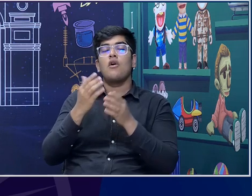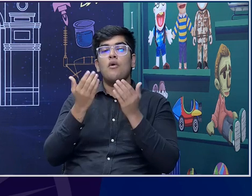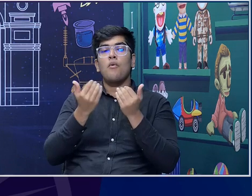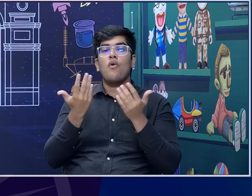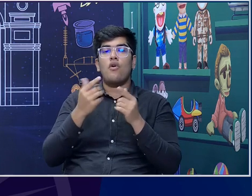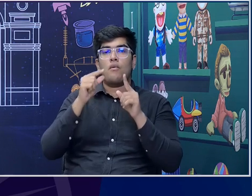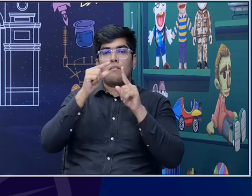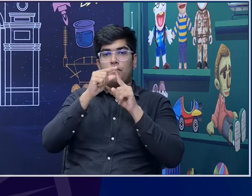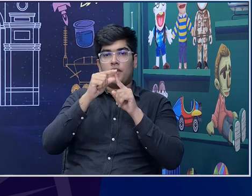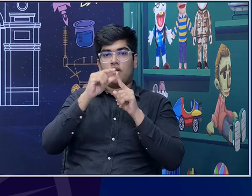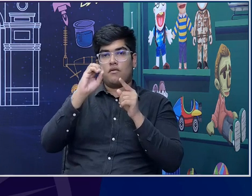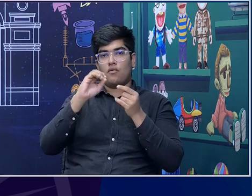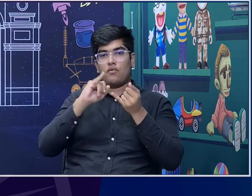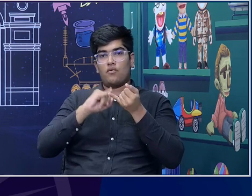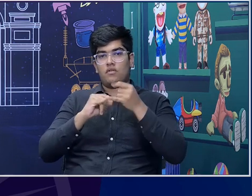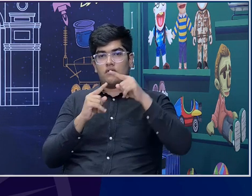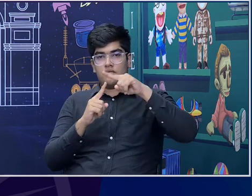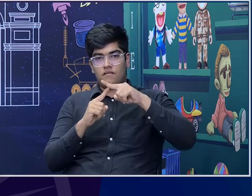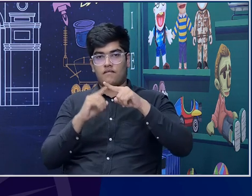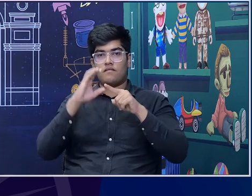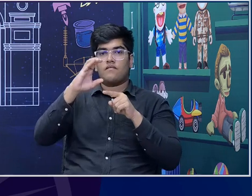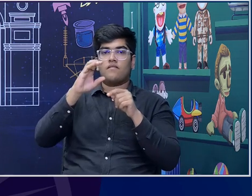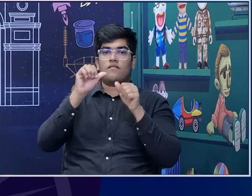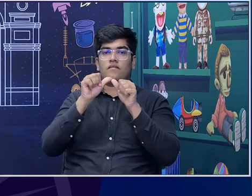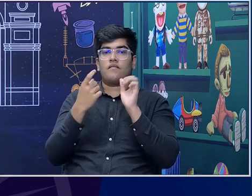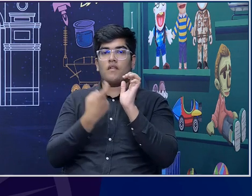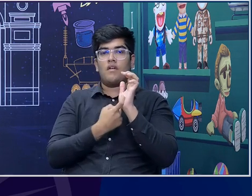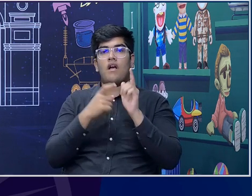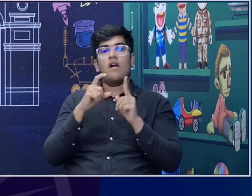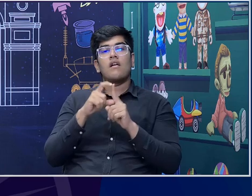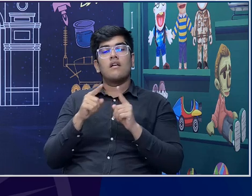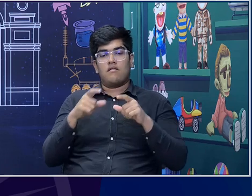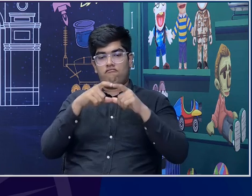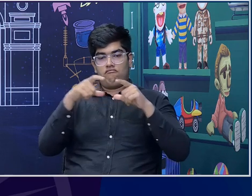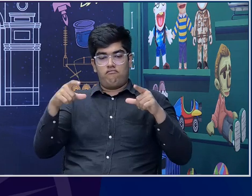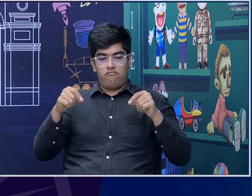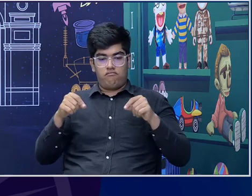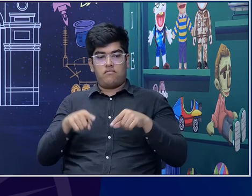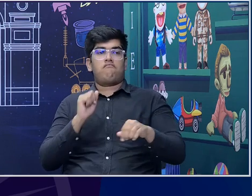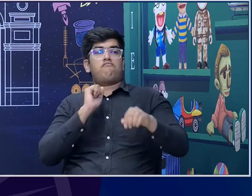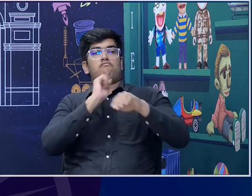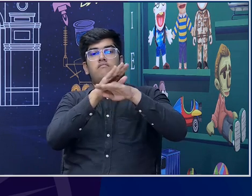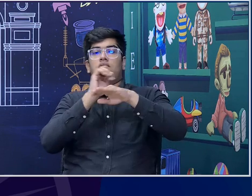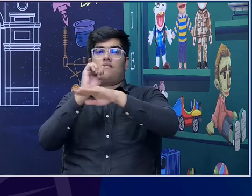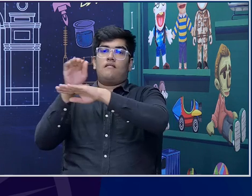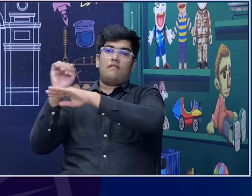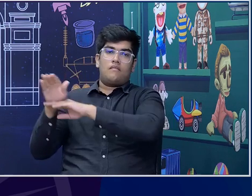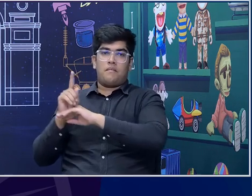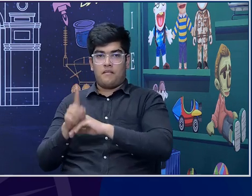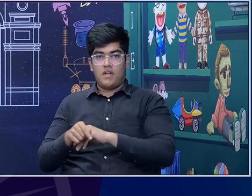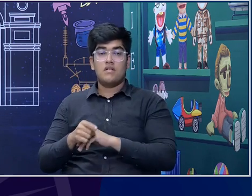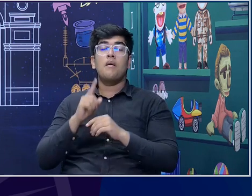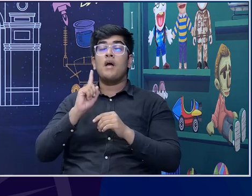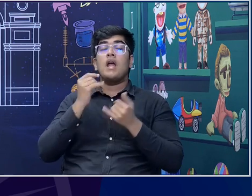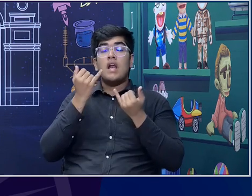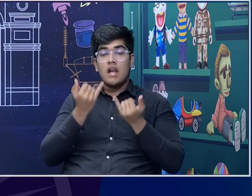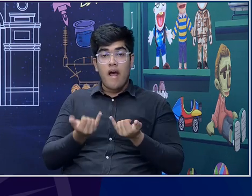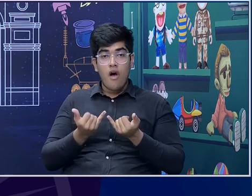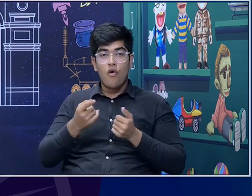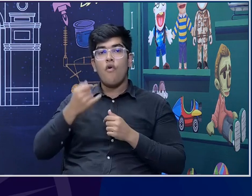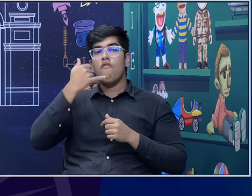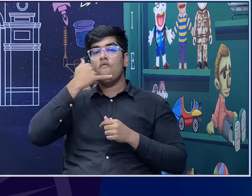भेशते थे लेकिन अब हमारे पास क्या क्या सुविधा आ गई है हमारे पास email है, phone है और money order, अब हमें